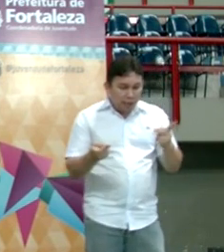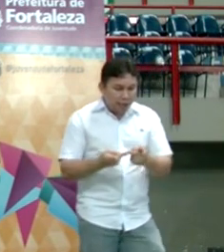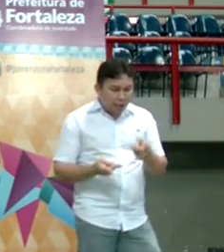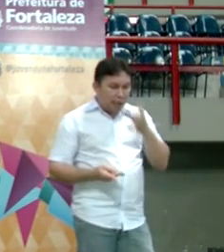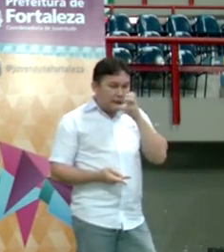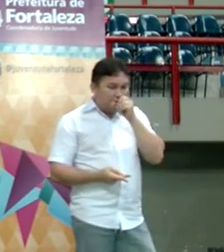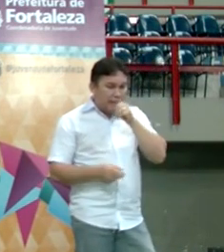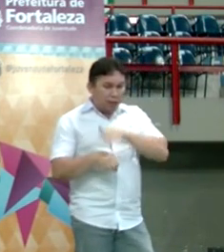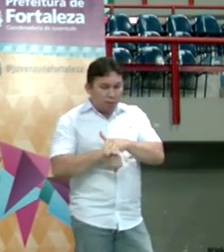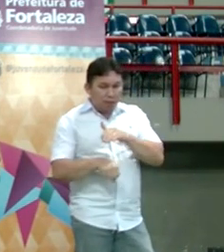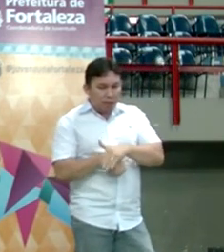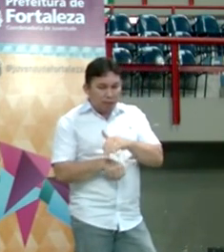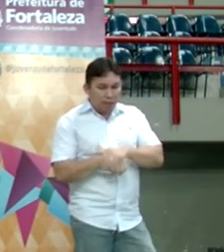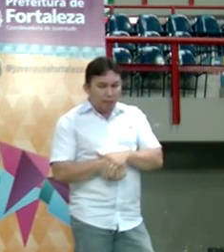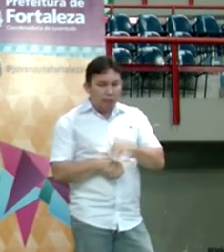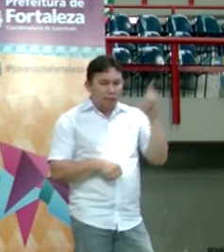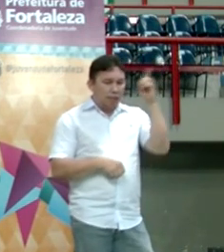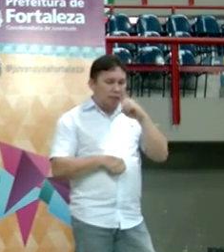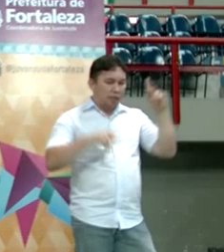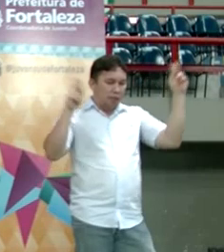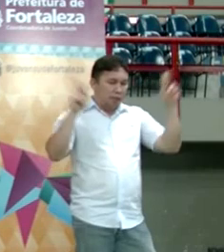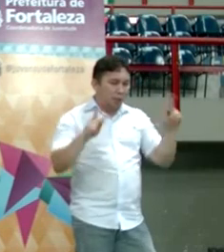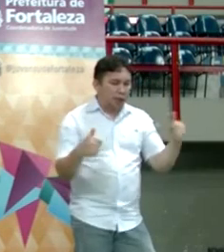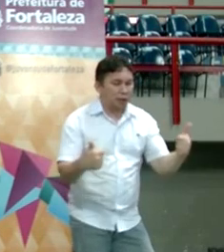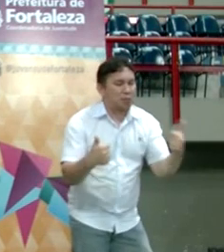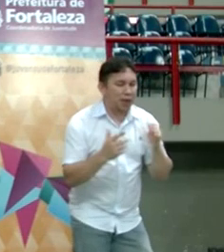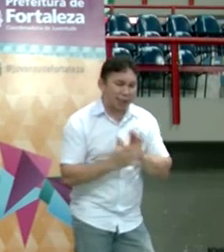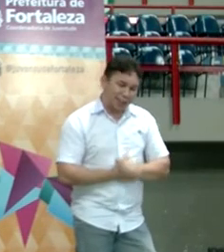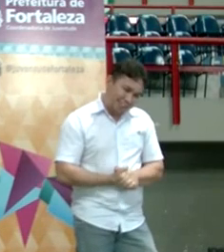de sábado à noite, deixa o domingo mais feliz.